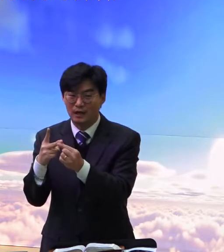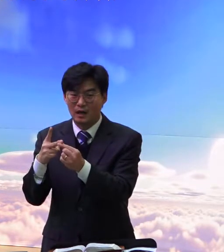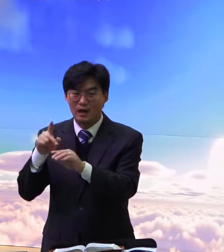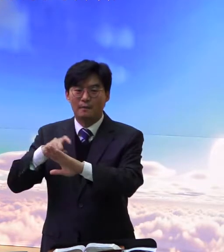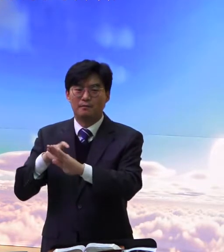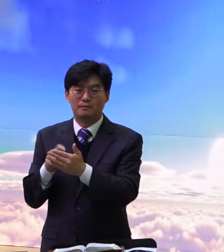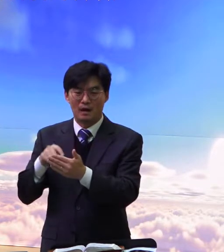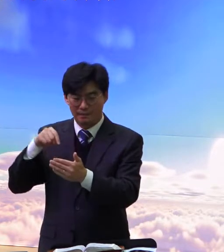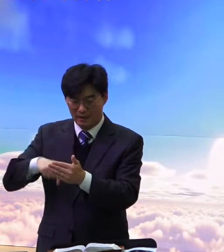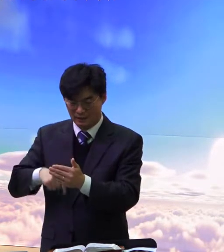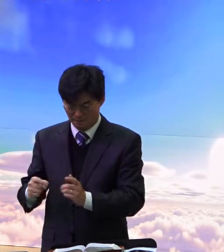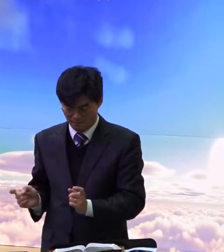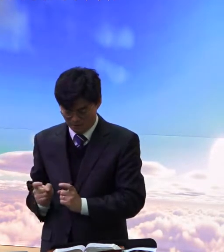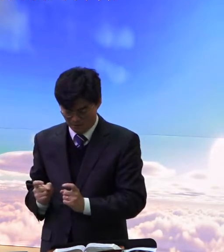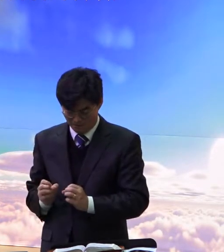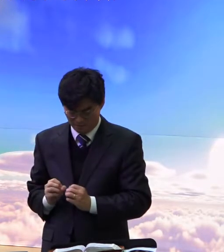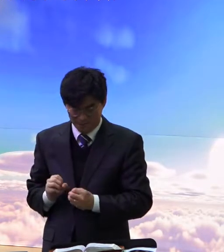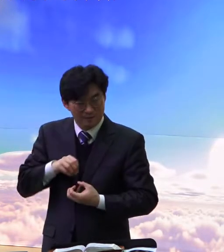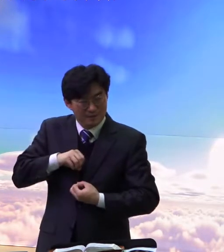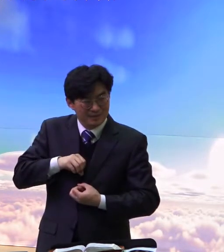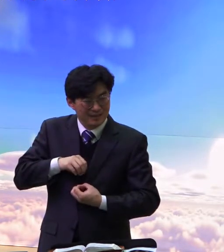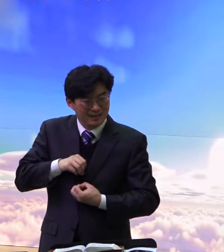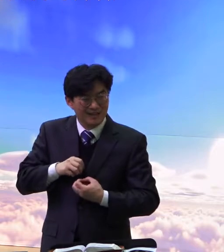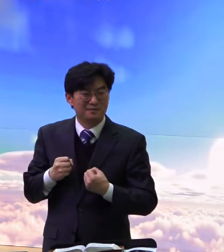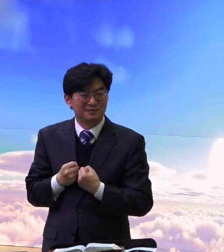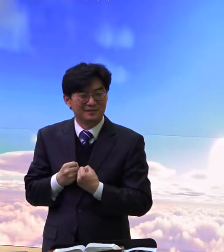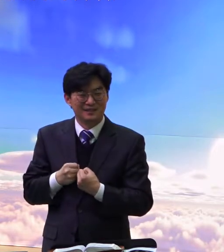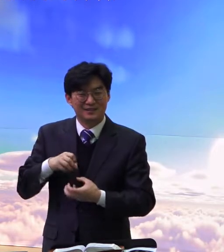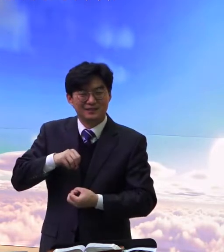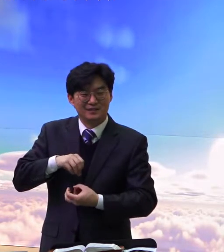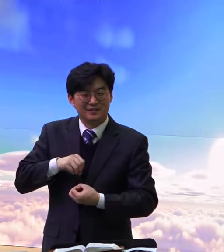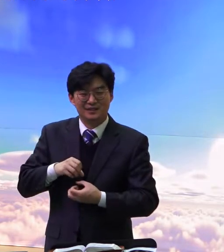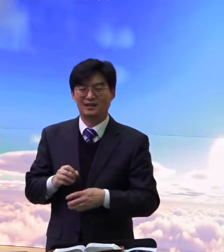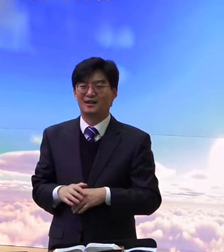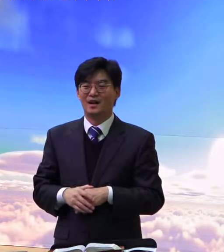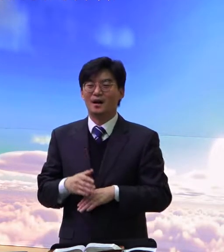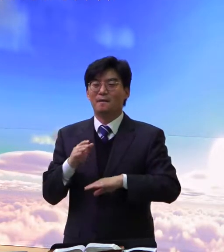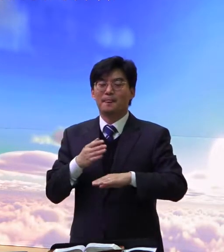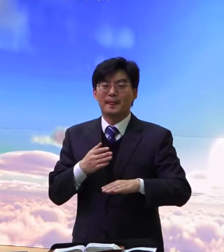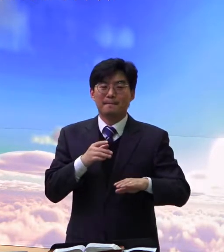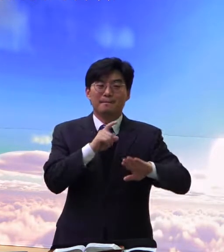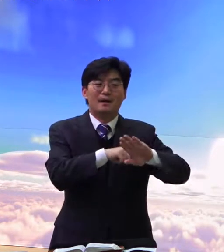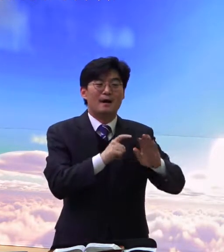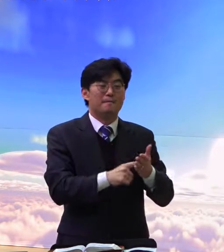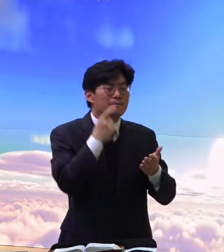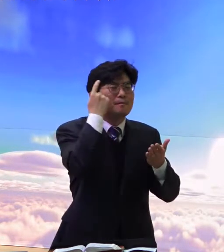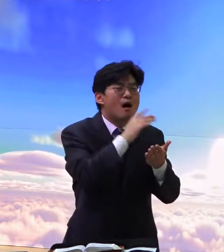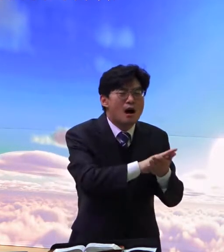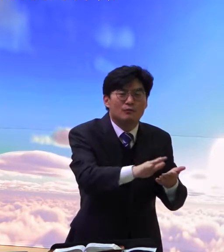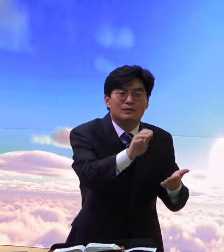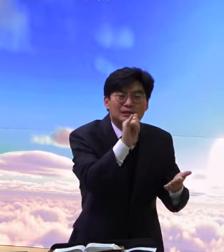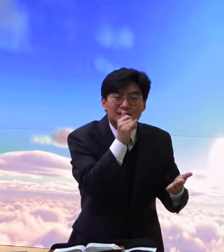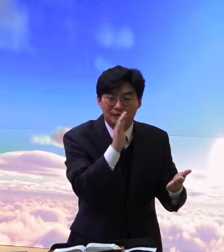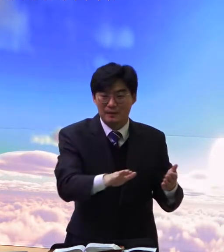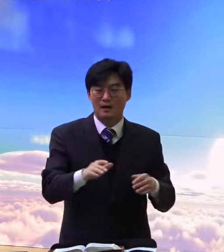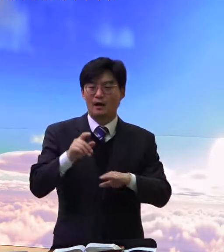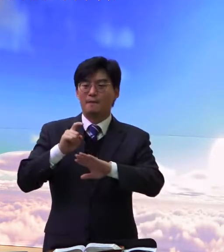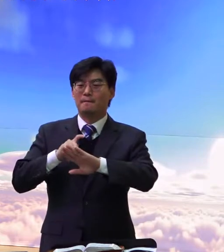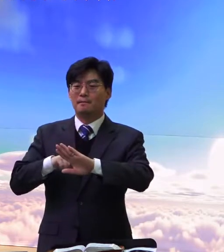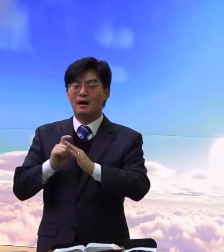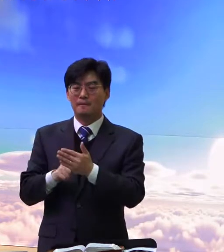했습니다. 하나는 내면의 평화이고 하나는 내면의 전투, 내면의 싸움이라고 하는 것입니다. 그러면서 이런